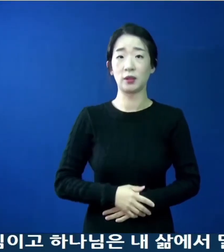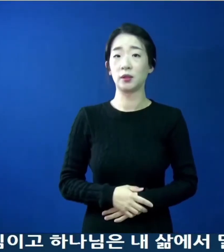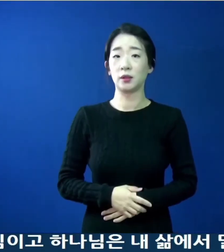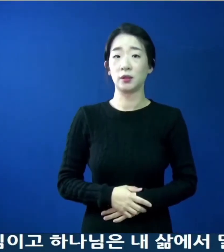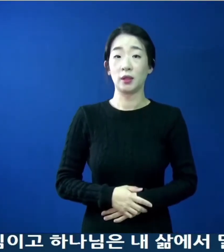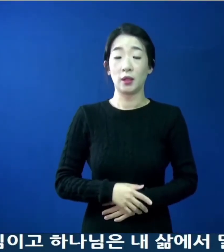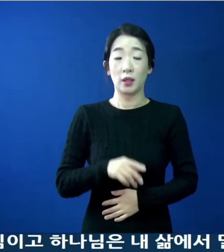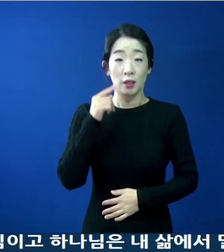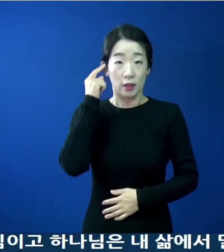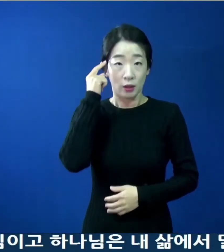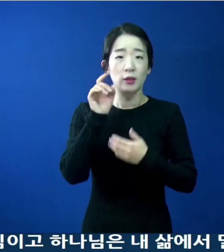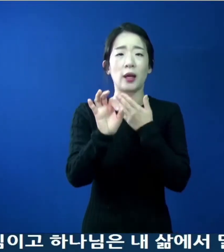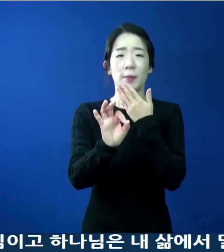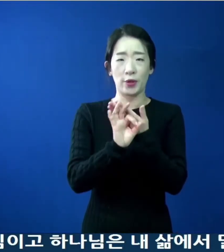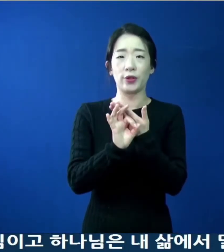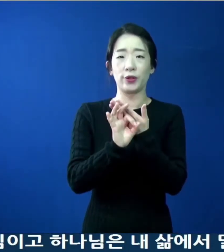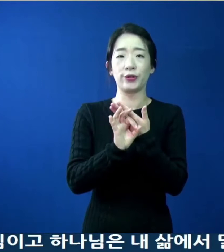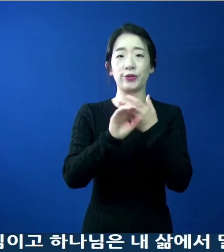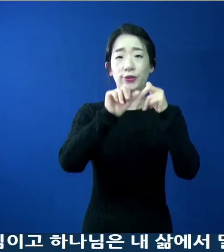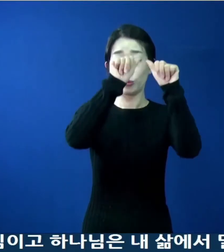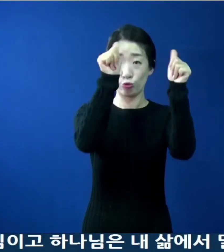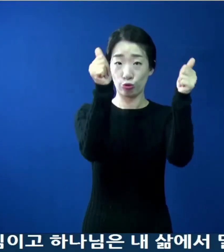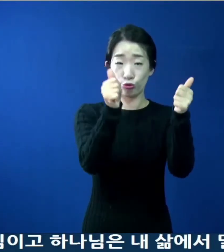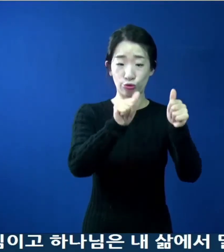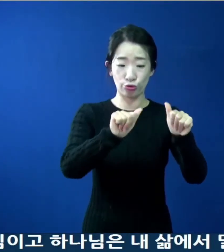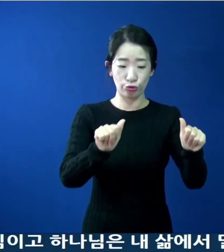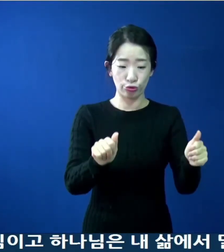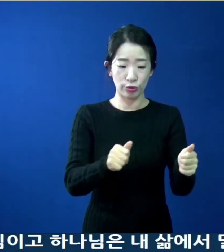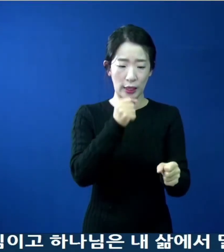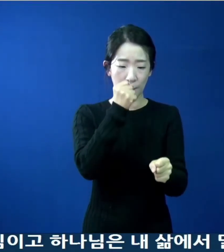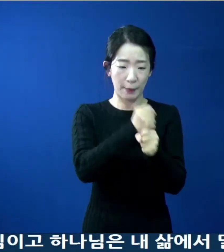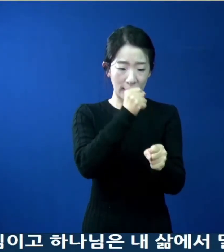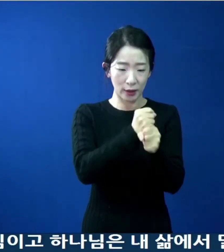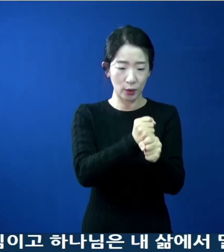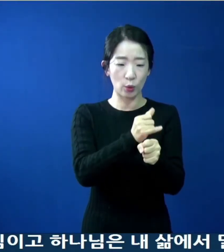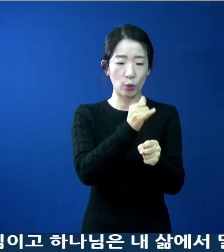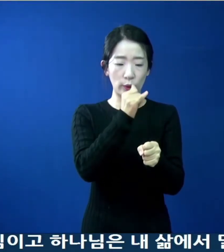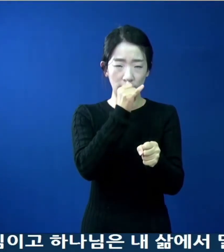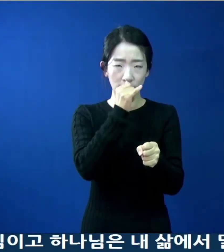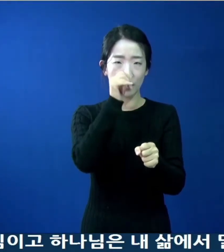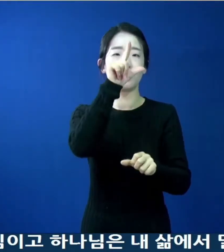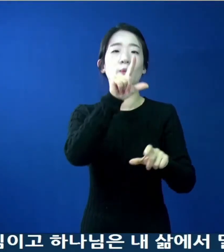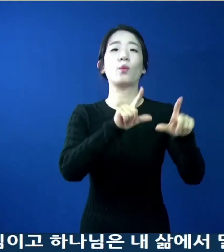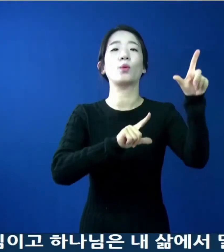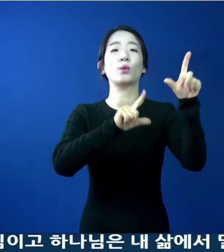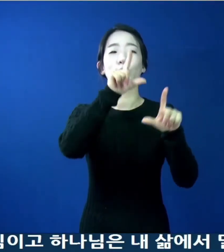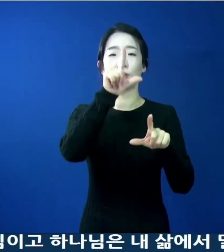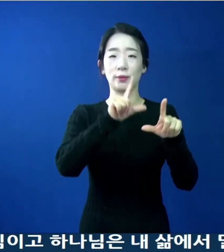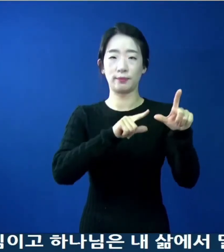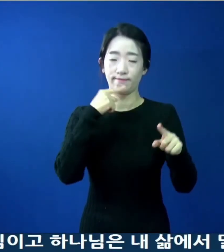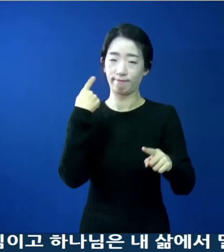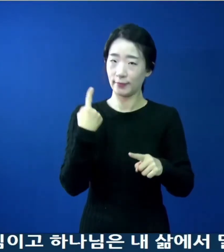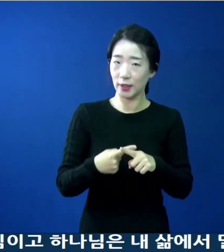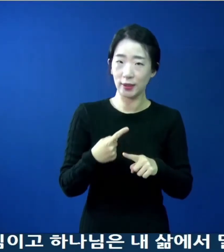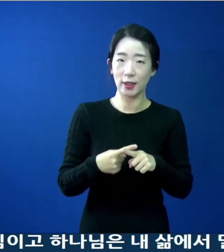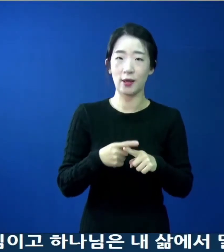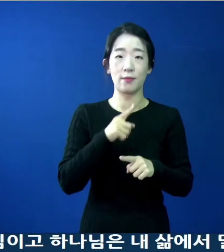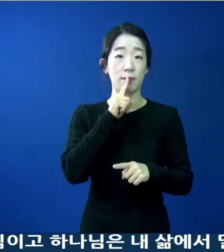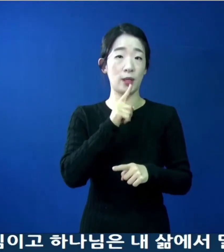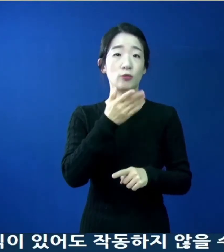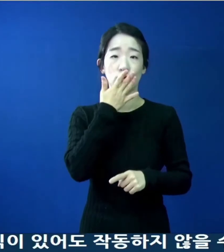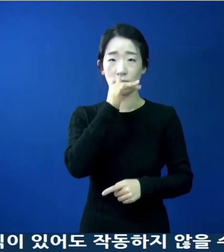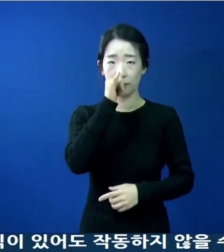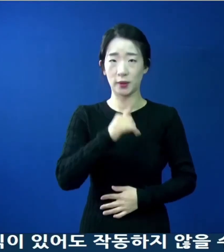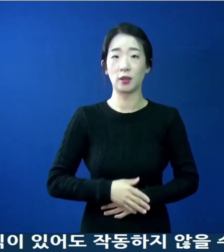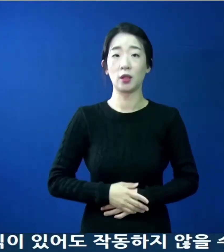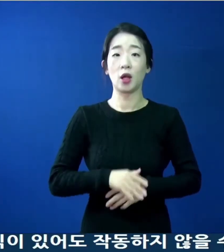이렇다면 우리는 우상을 만들고 있는 모습이라고 점검해 볼 수 있겠습니다. 우상을 세우는